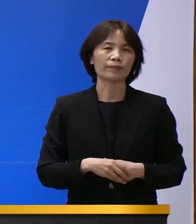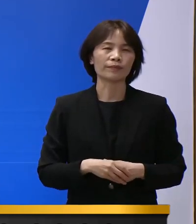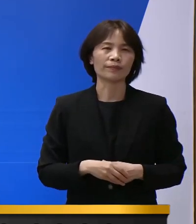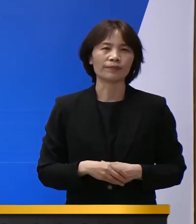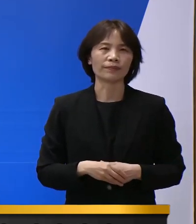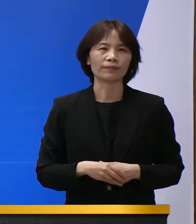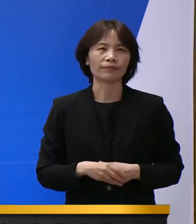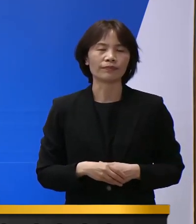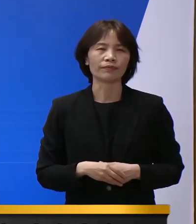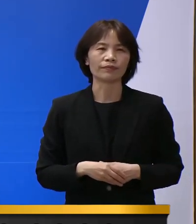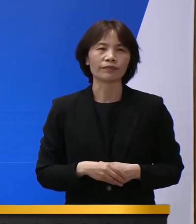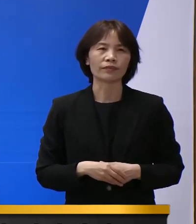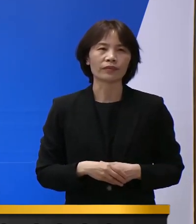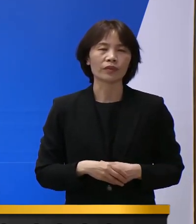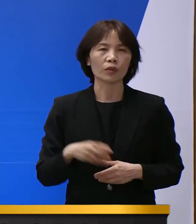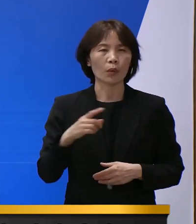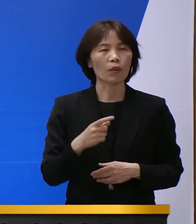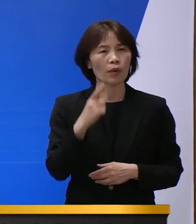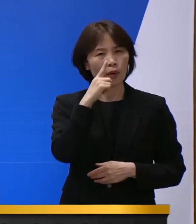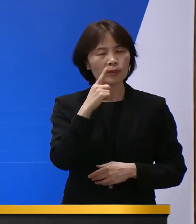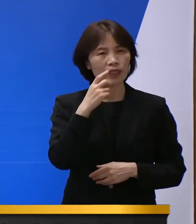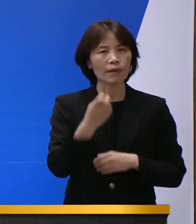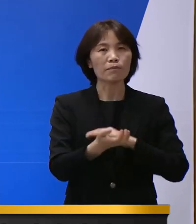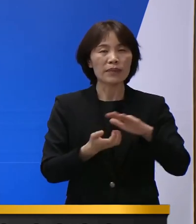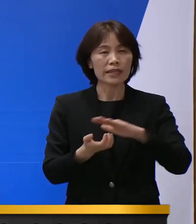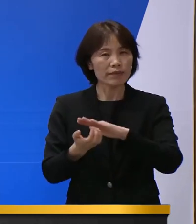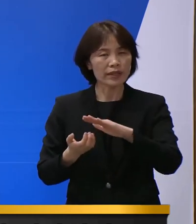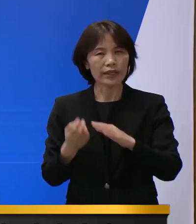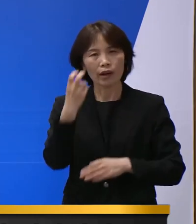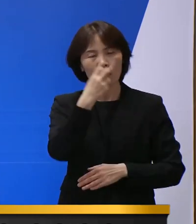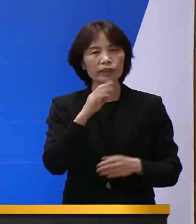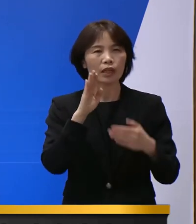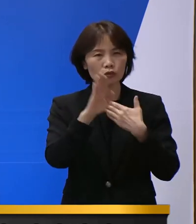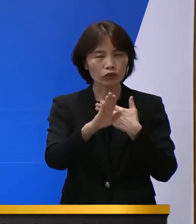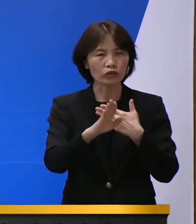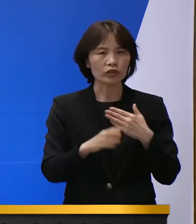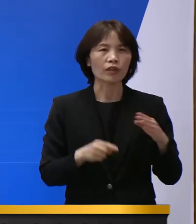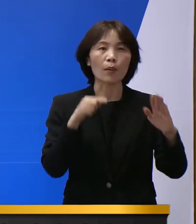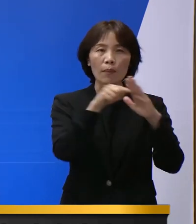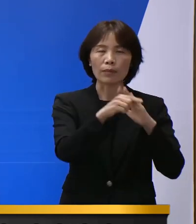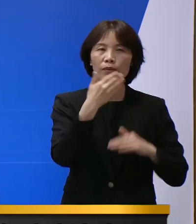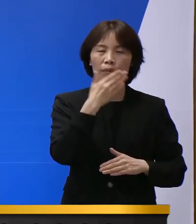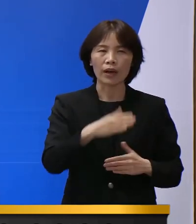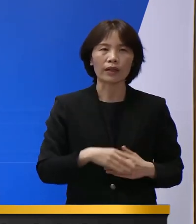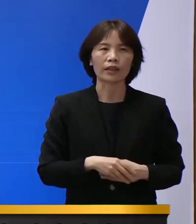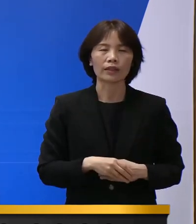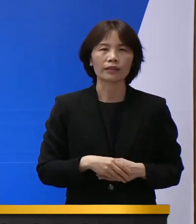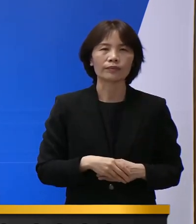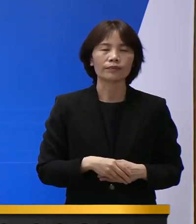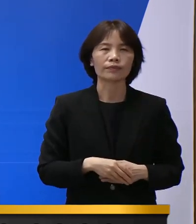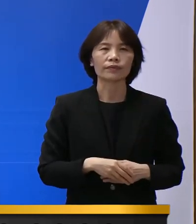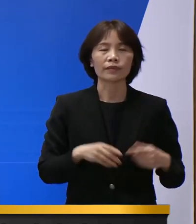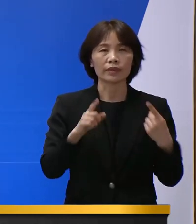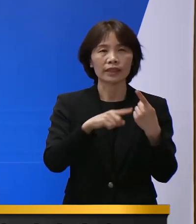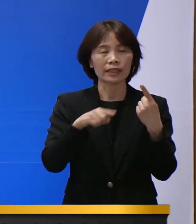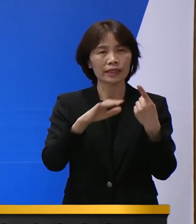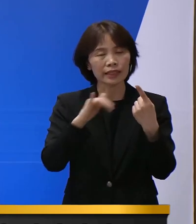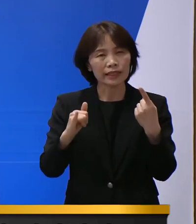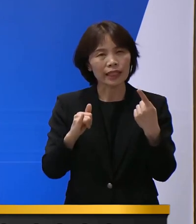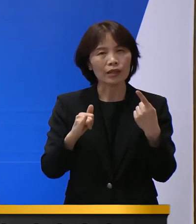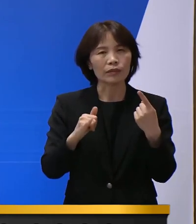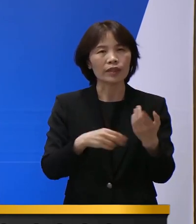48시간 이내에 PCR 검사나 신속항원 검사로 음성임이 확인되어야 합니다. 입원 환자나 입소자 1인당 최대